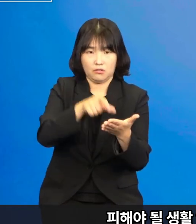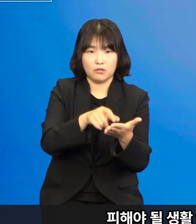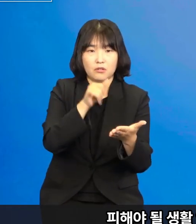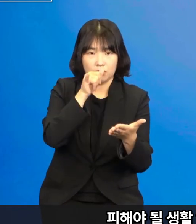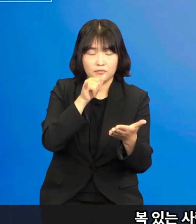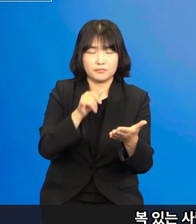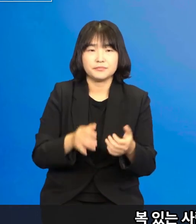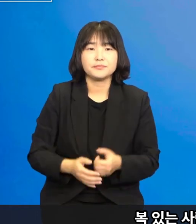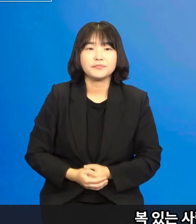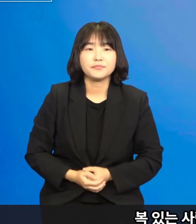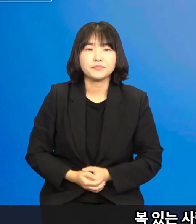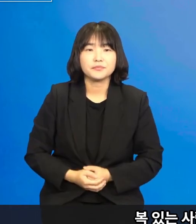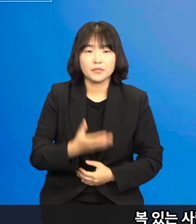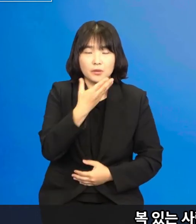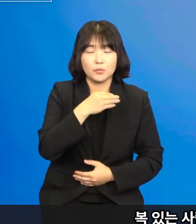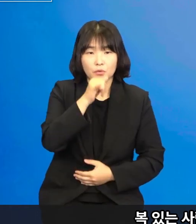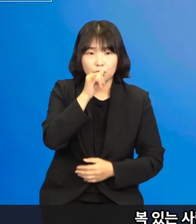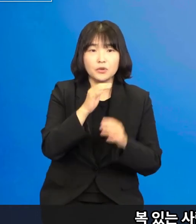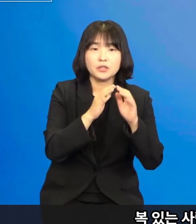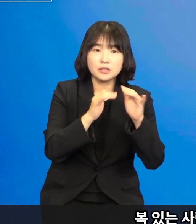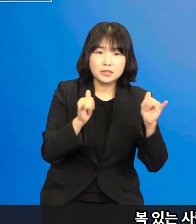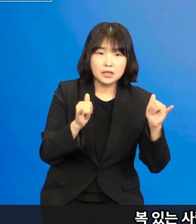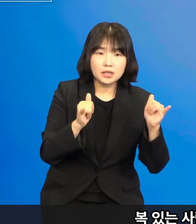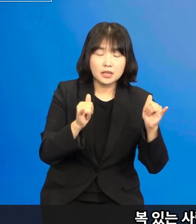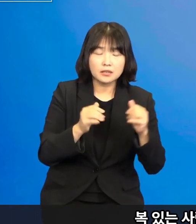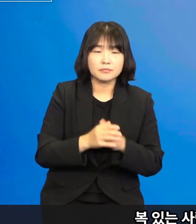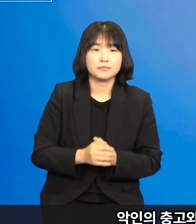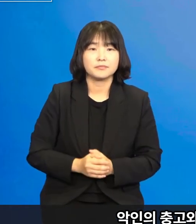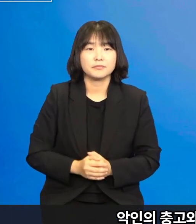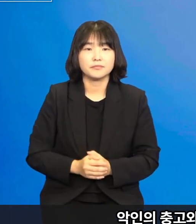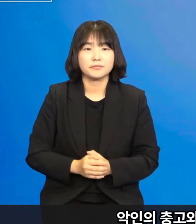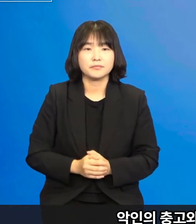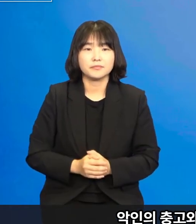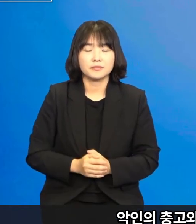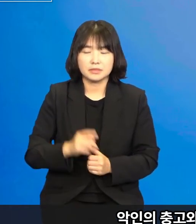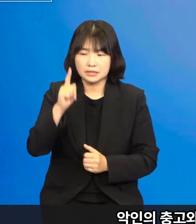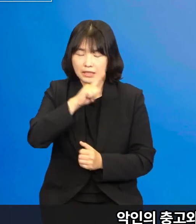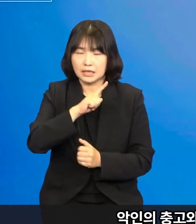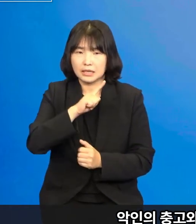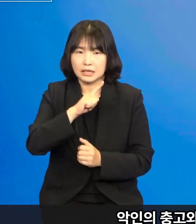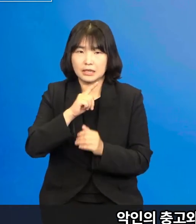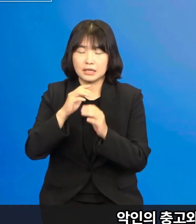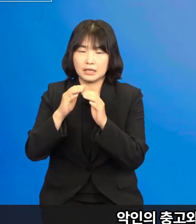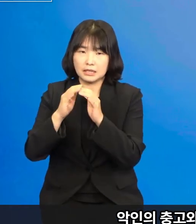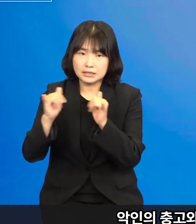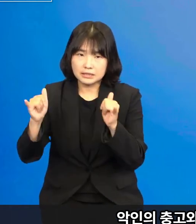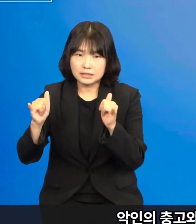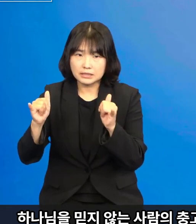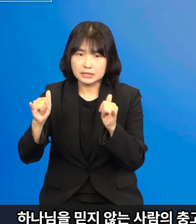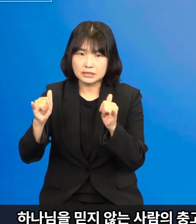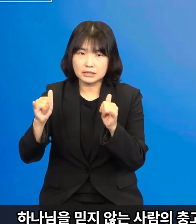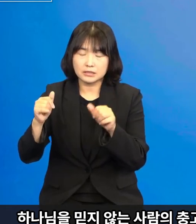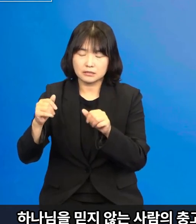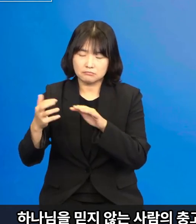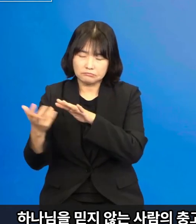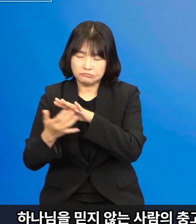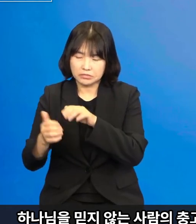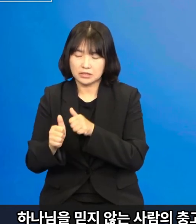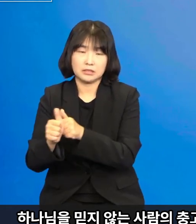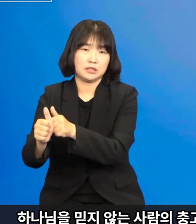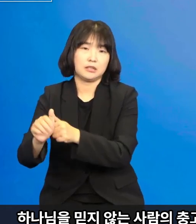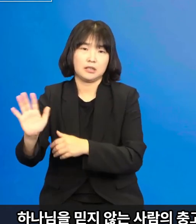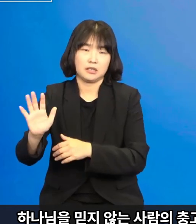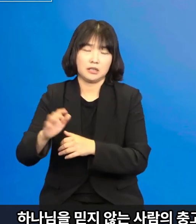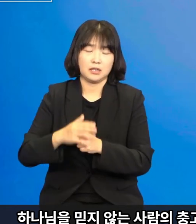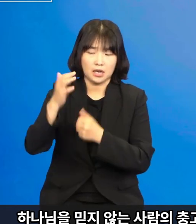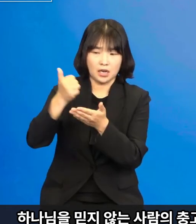있죠. 그러니까 복 있는 사람은 뭘 하지 않냐면 악인의 충고와 조언을 따르지 않는다. 하나님을 믿지